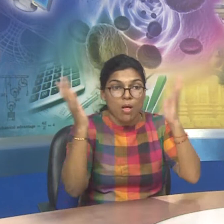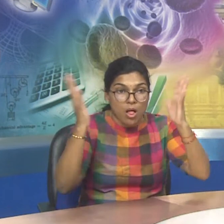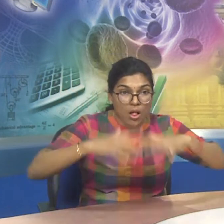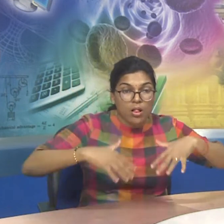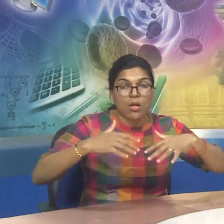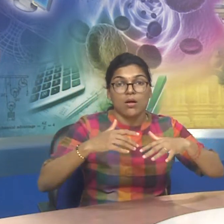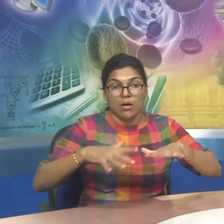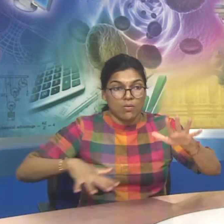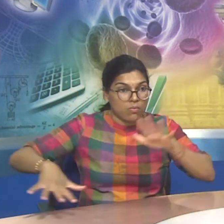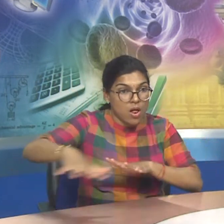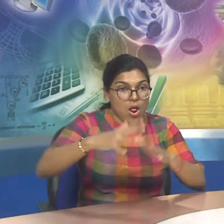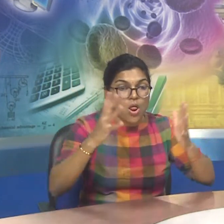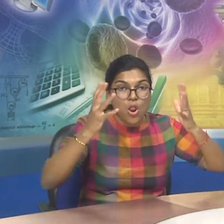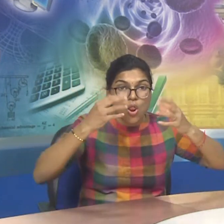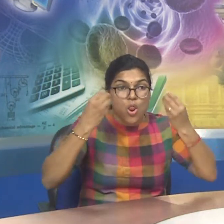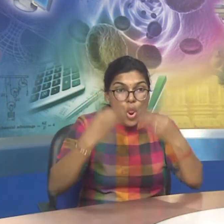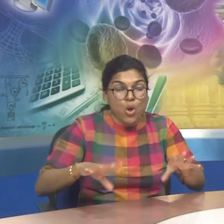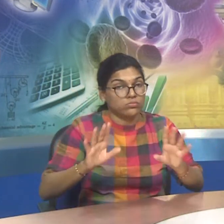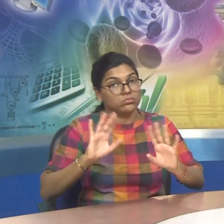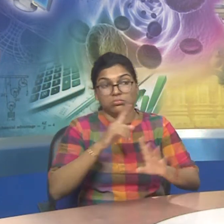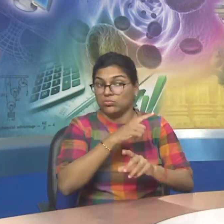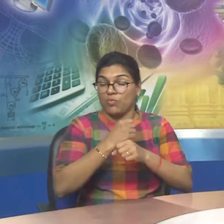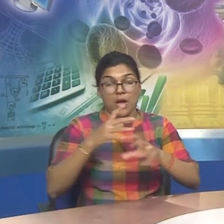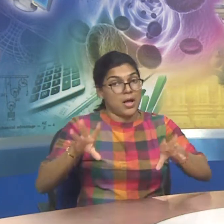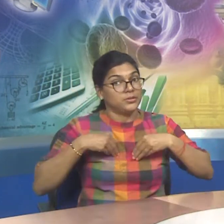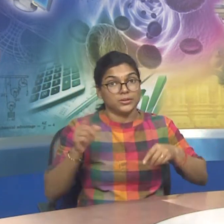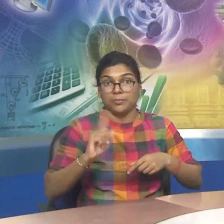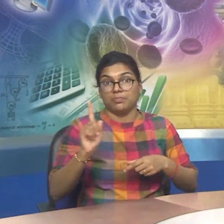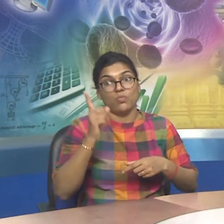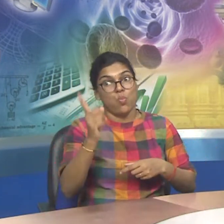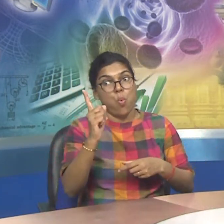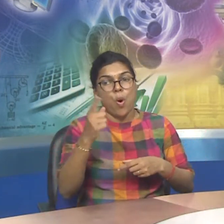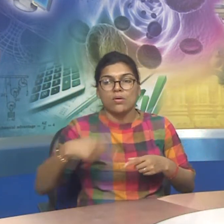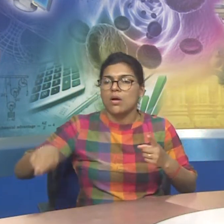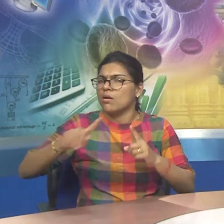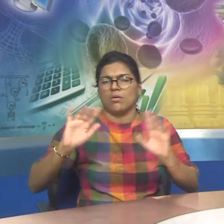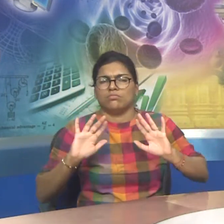that we keep the other country's